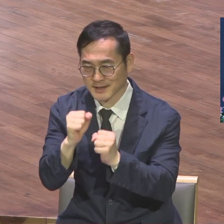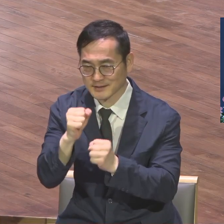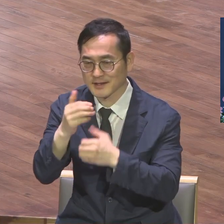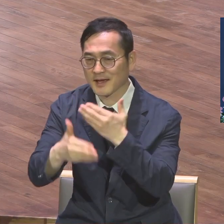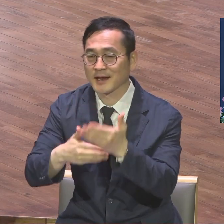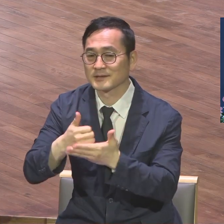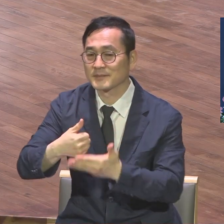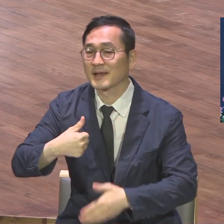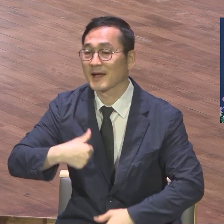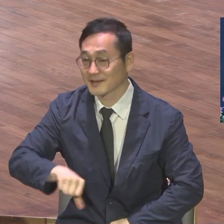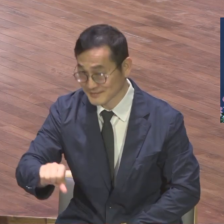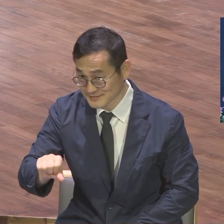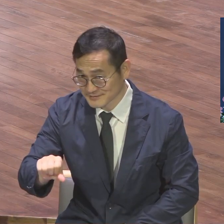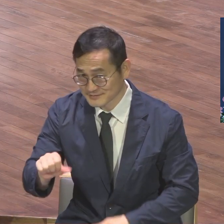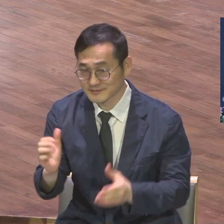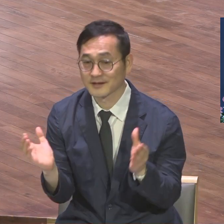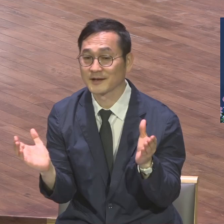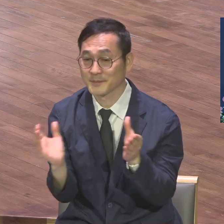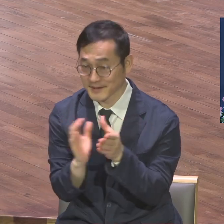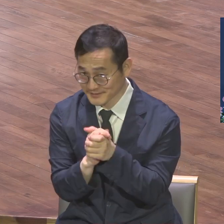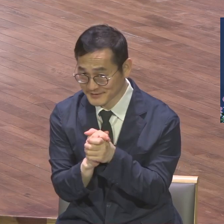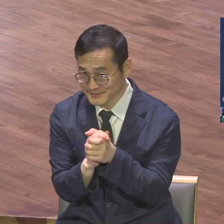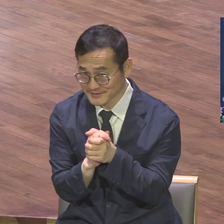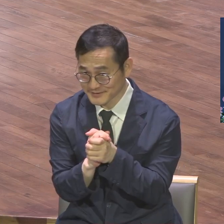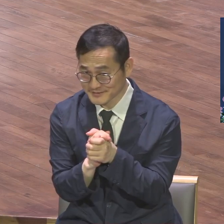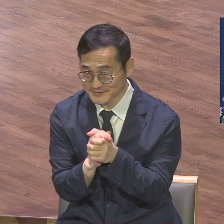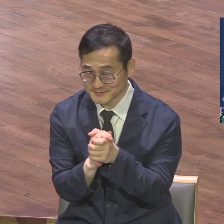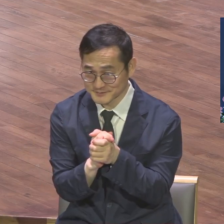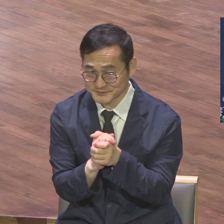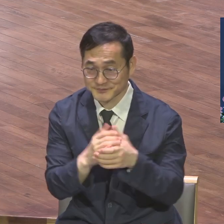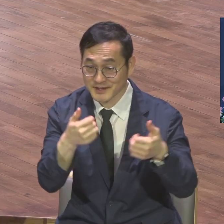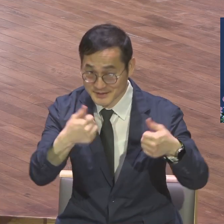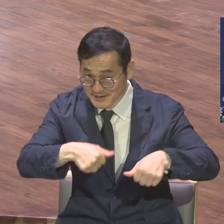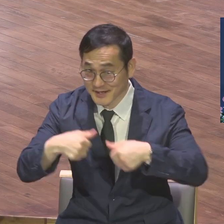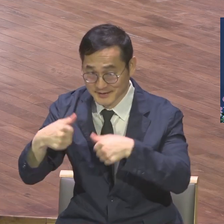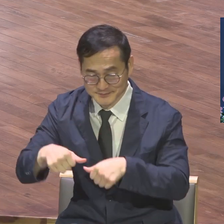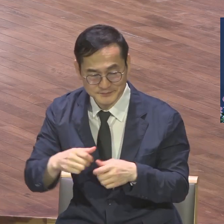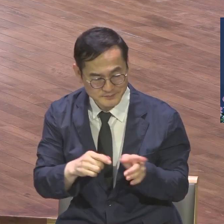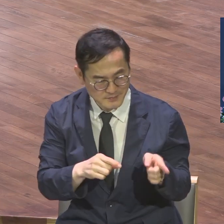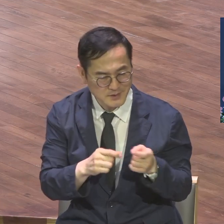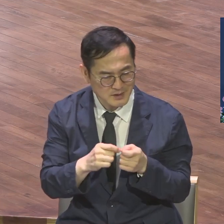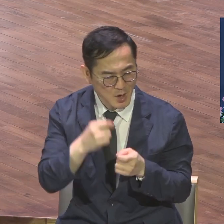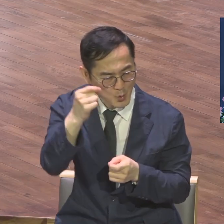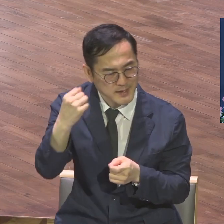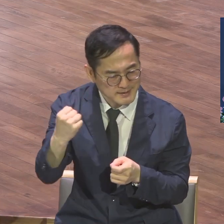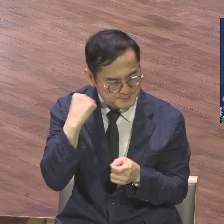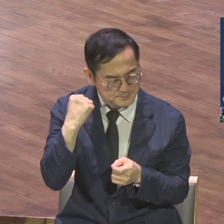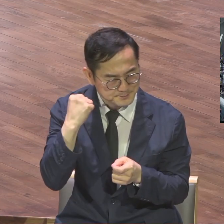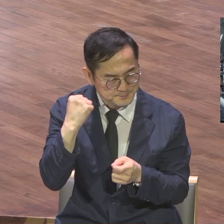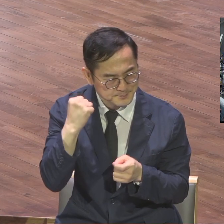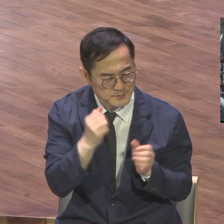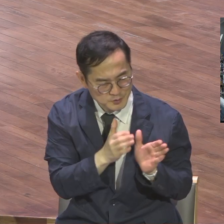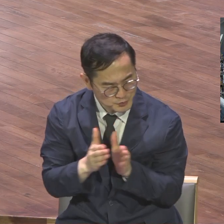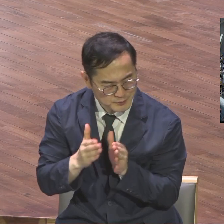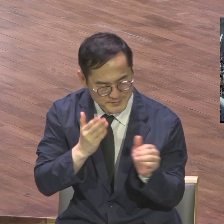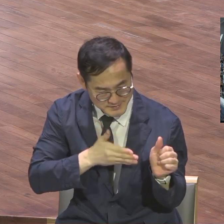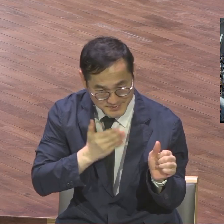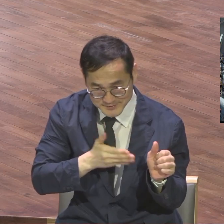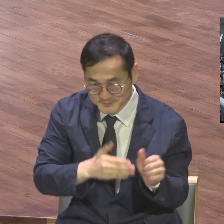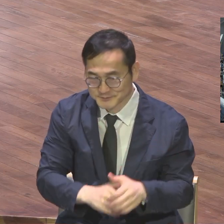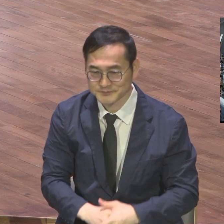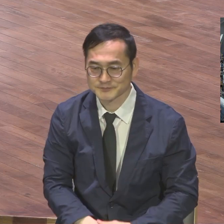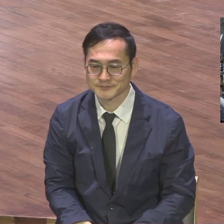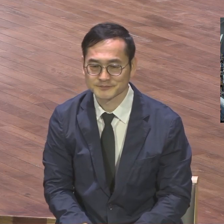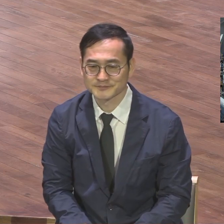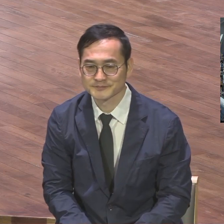하나님의 아들이십니다. 아멘. 우리 서로 인사합시다. 영원한 힘을 갖춥시다.